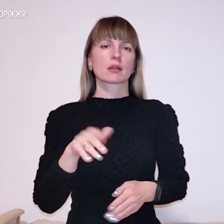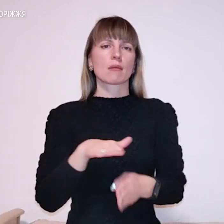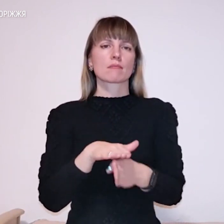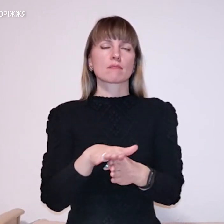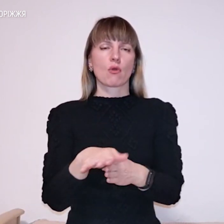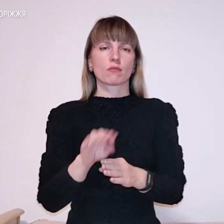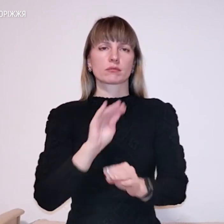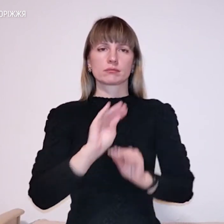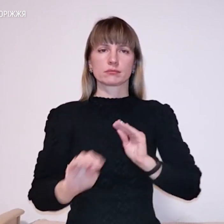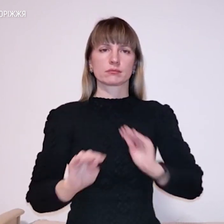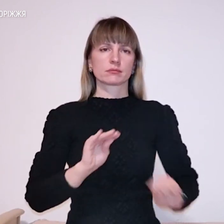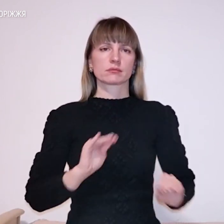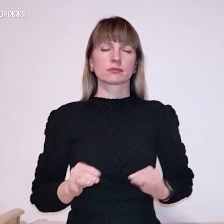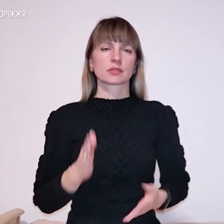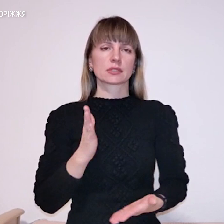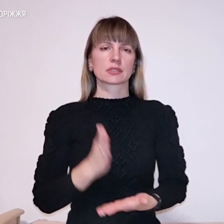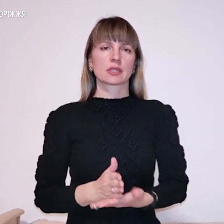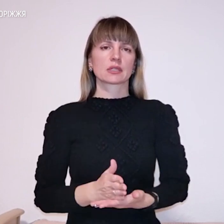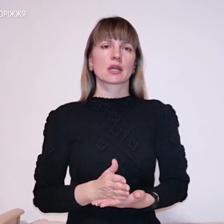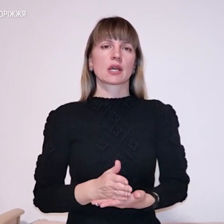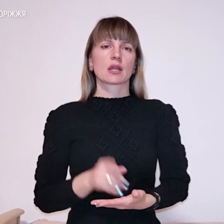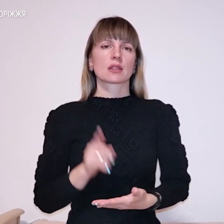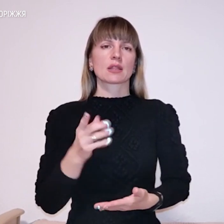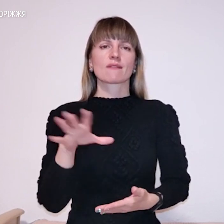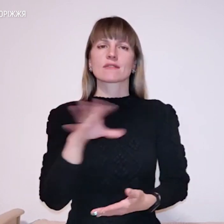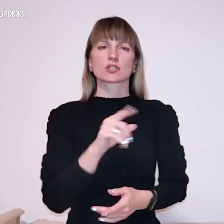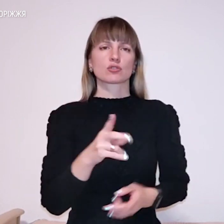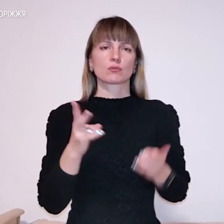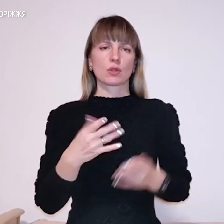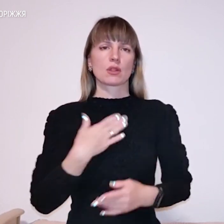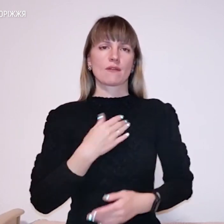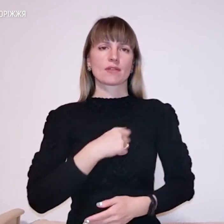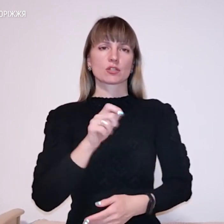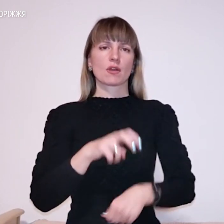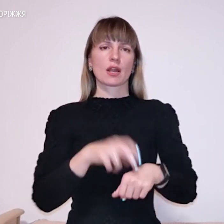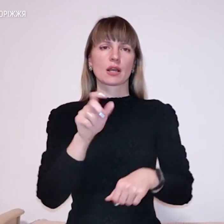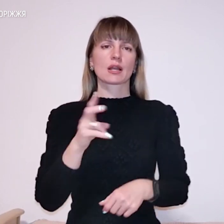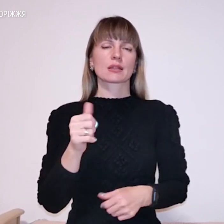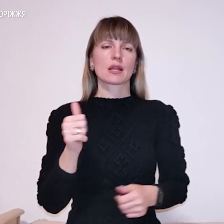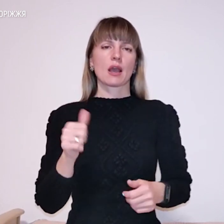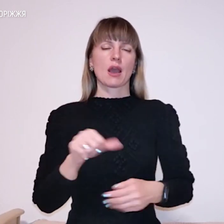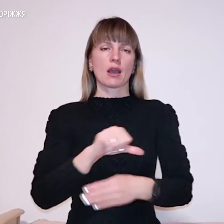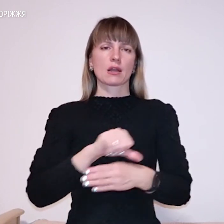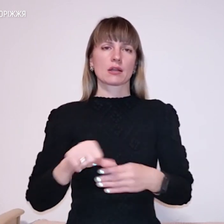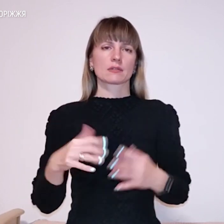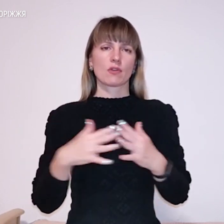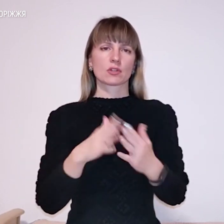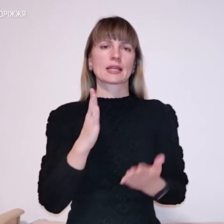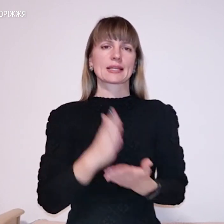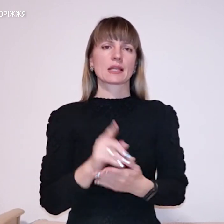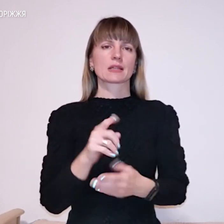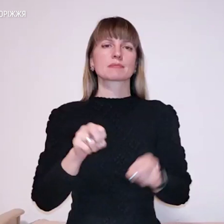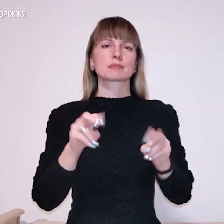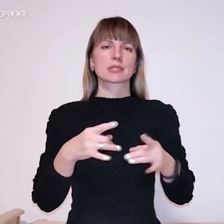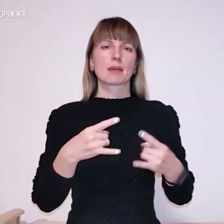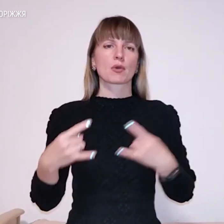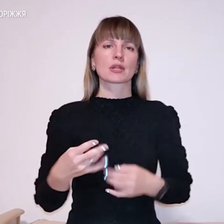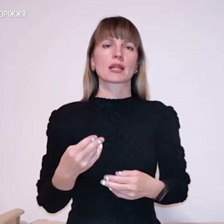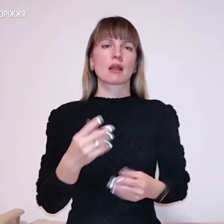начинкою. Вона повністю з начинкою. Там все, що потрібно нашим військовим лікарям на передовій, є. Там є спеціальні монітори для якісної